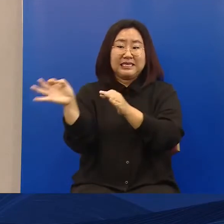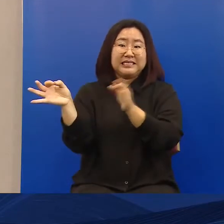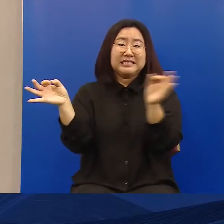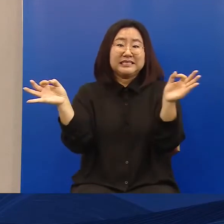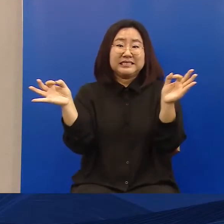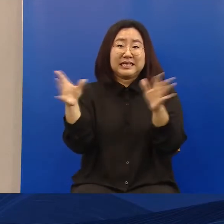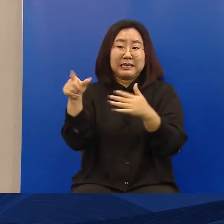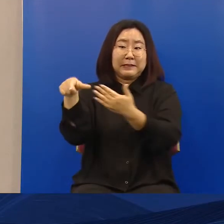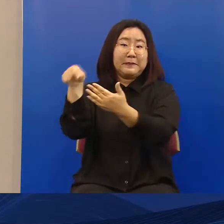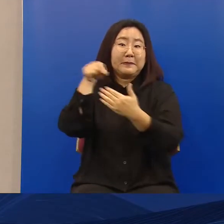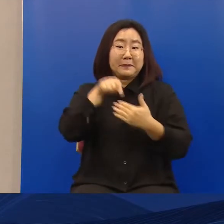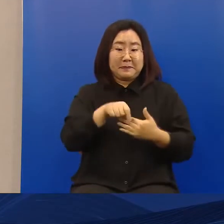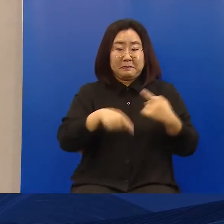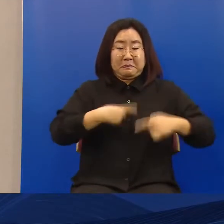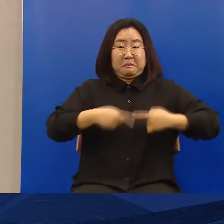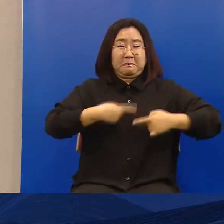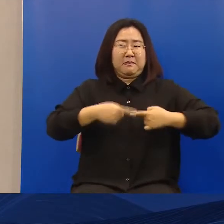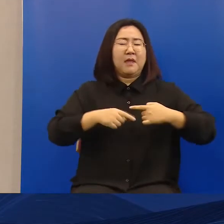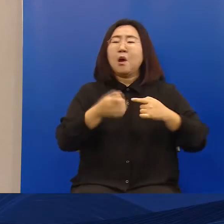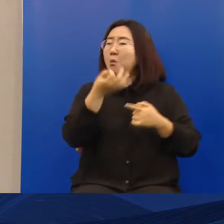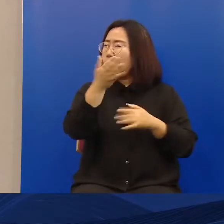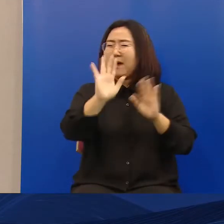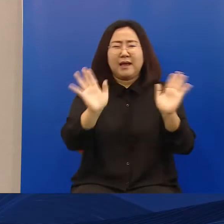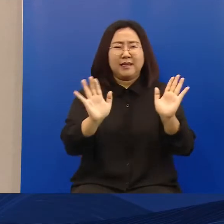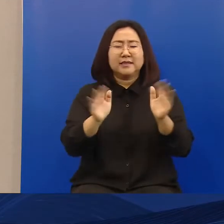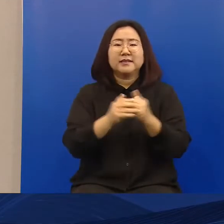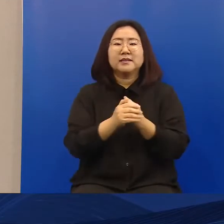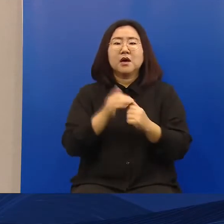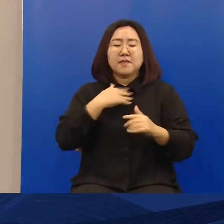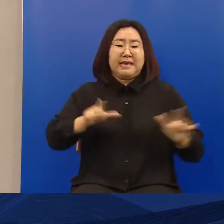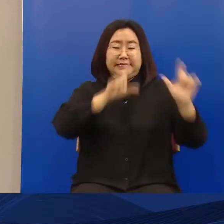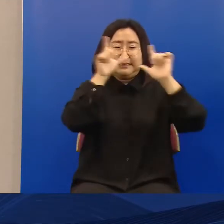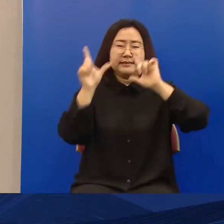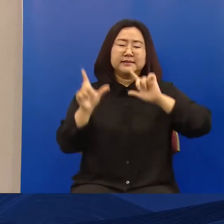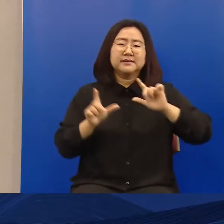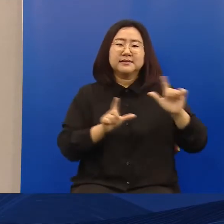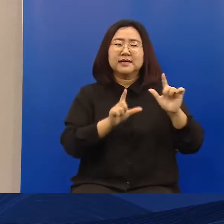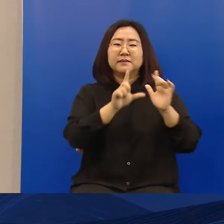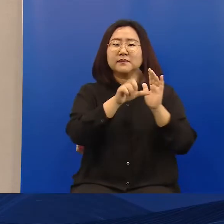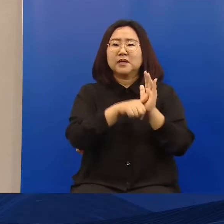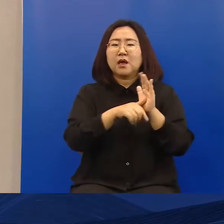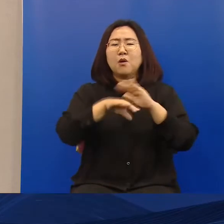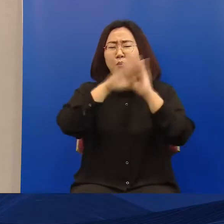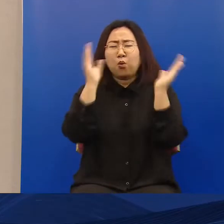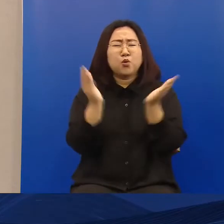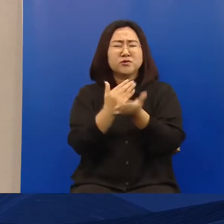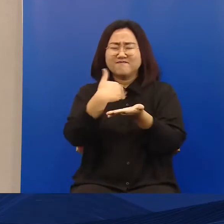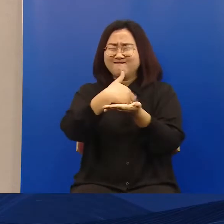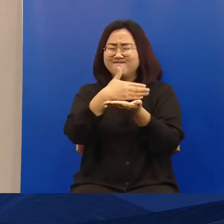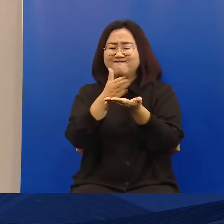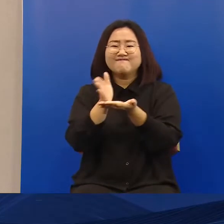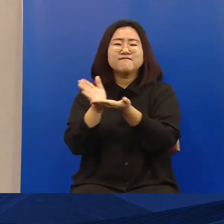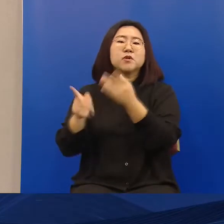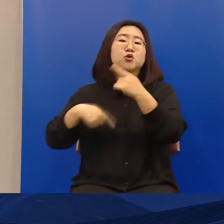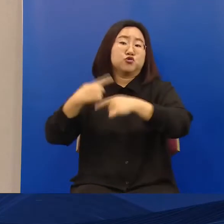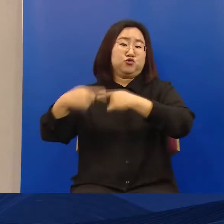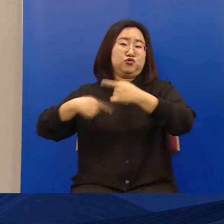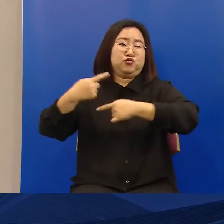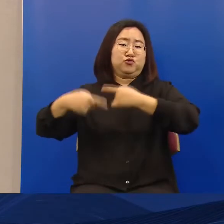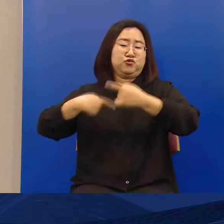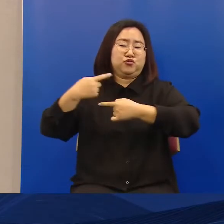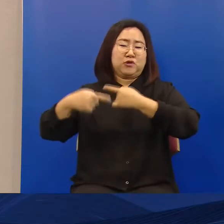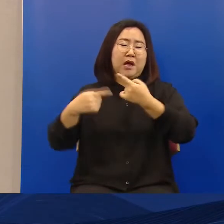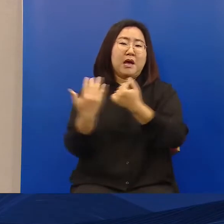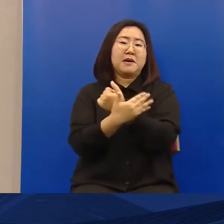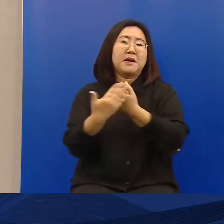잠시 보여주는 이런 것이 아니라 본인이 삶을 살아가는 데 있어서 모든 영역에서 다 수어로